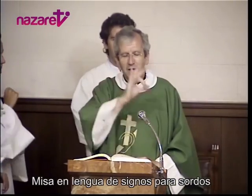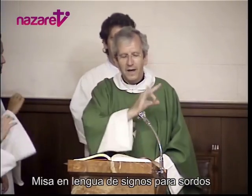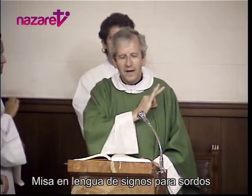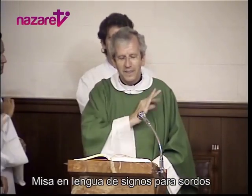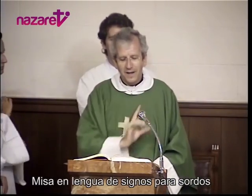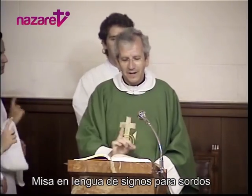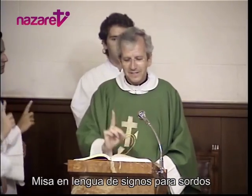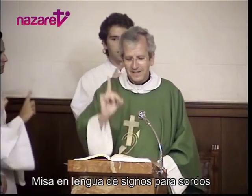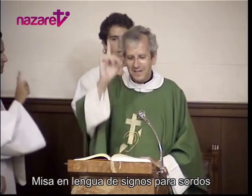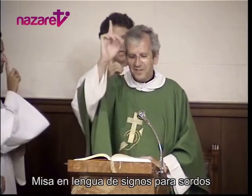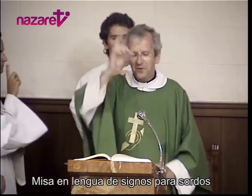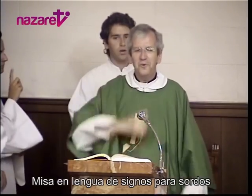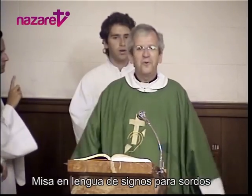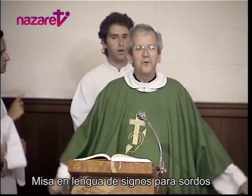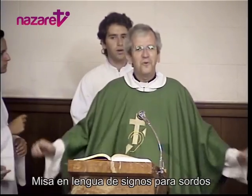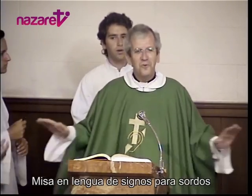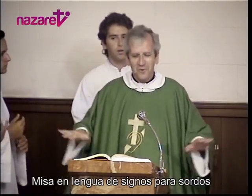cantad al Señor.